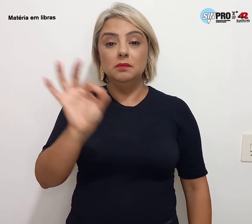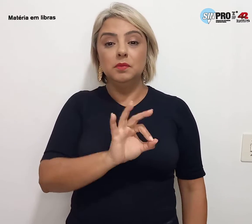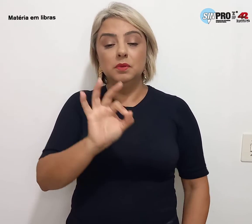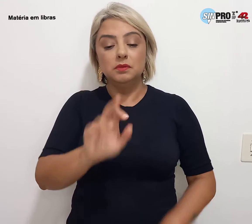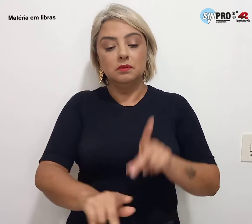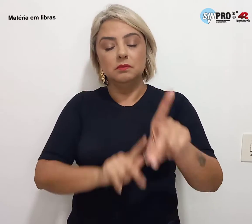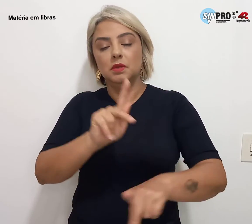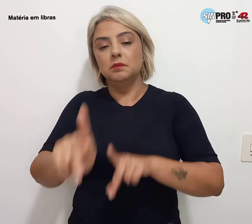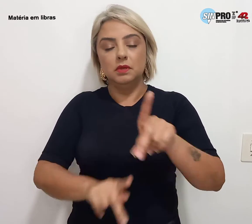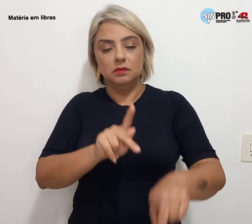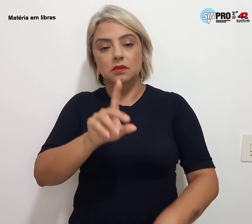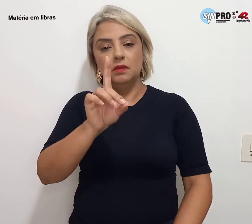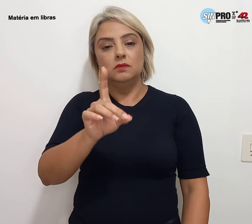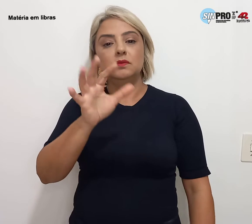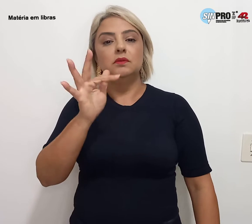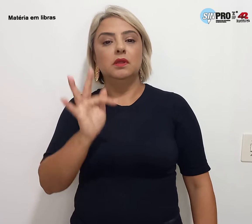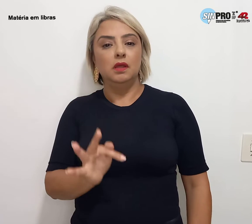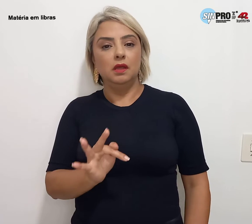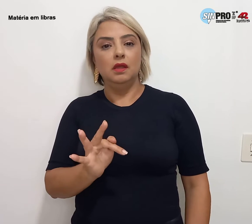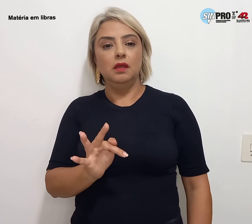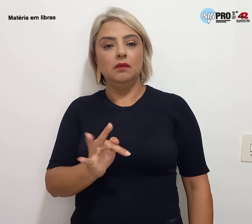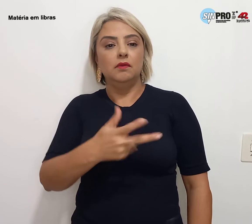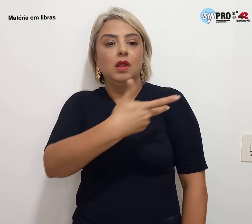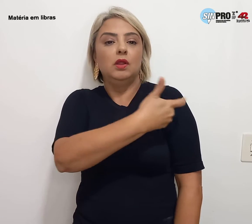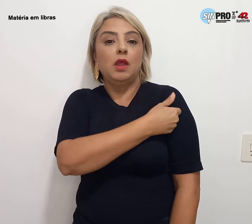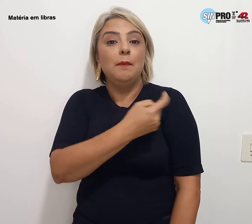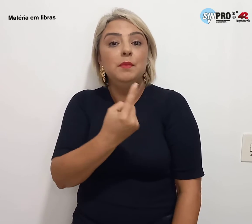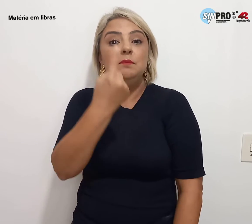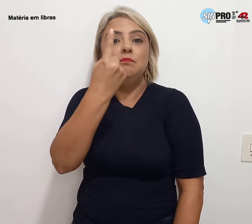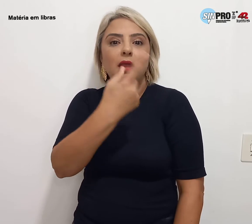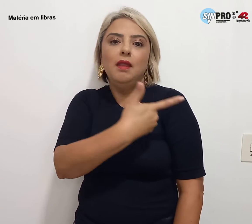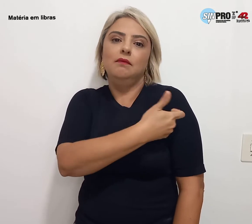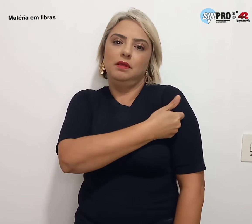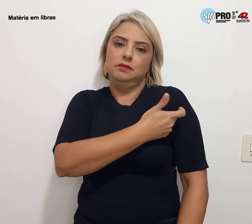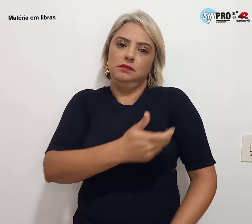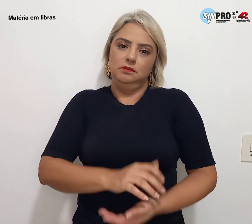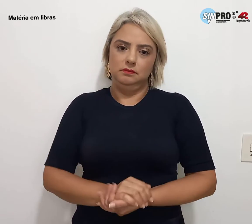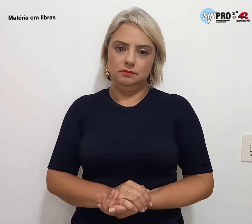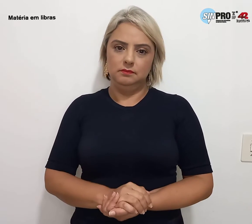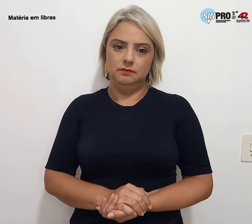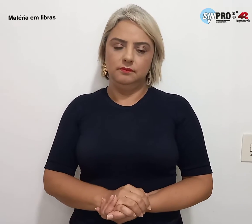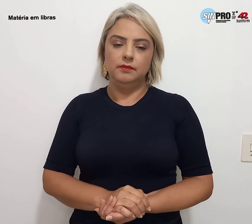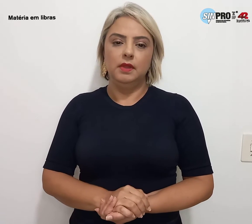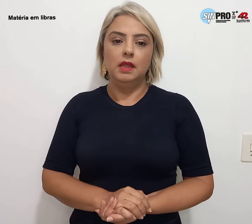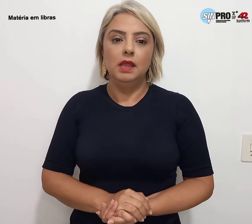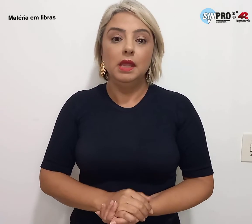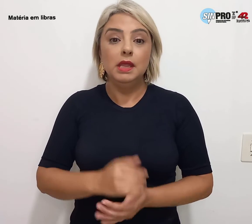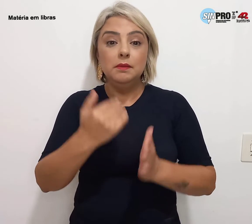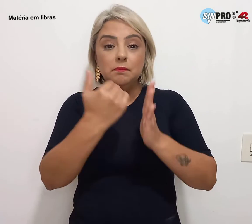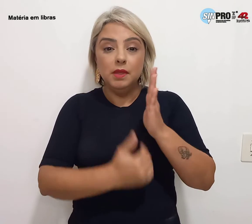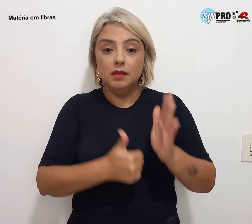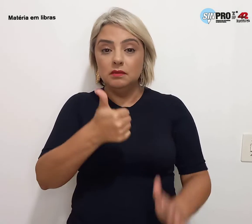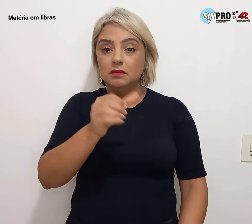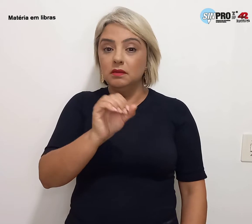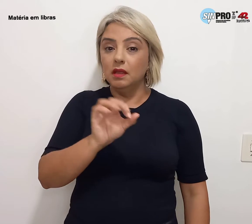população do Distrito Federal tomou a primeira dose da vacina e que menos de 10%